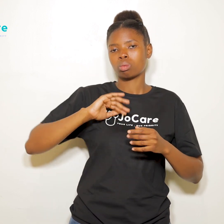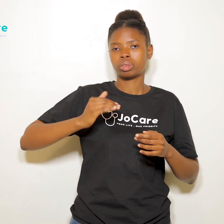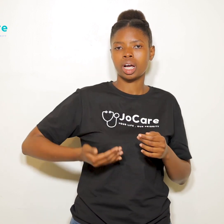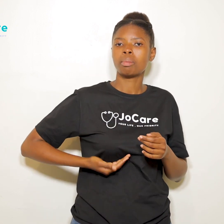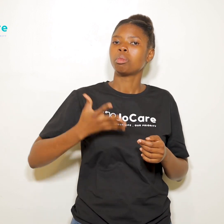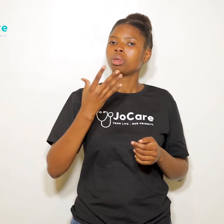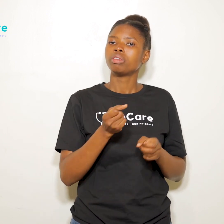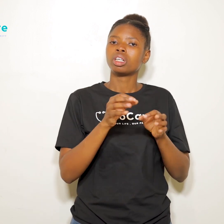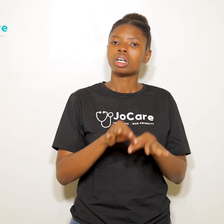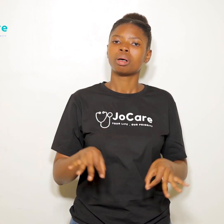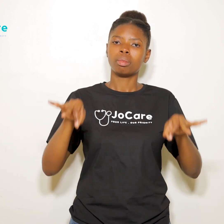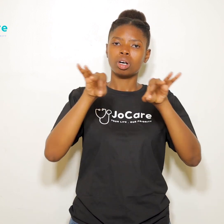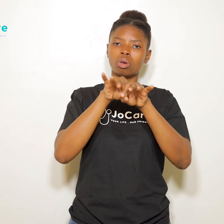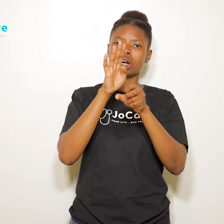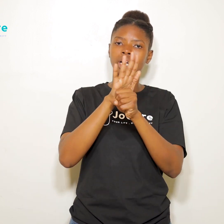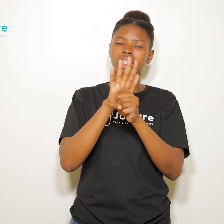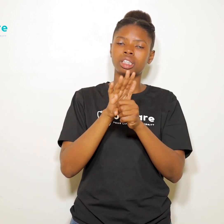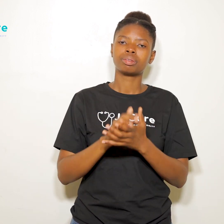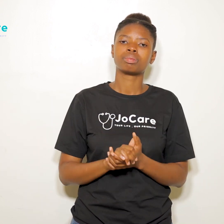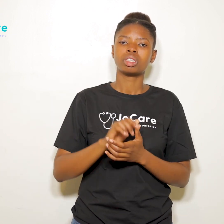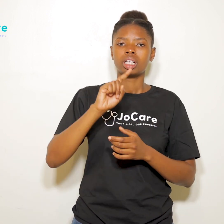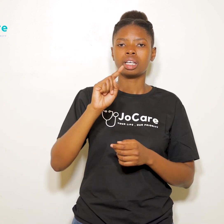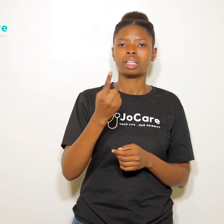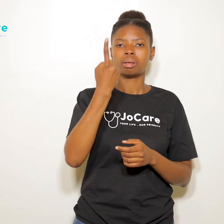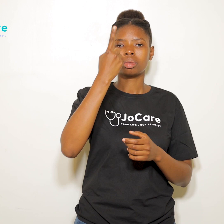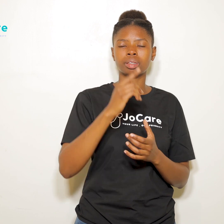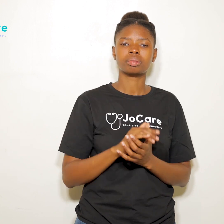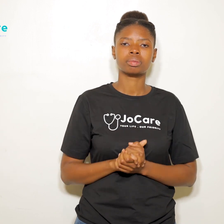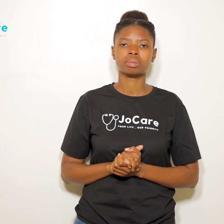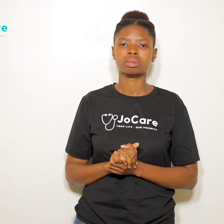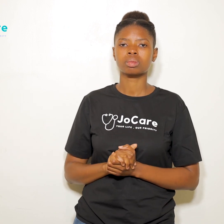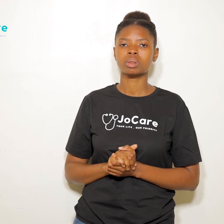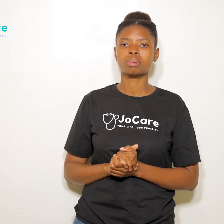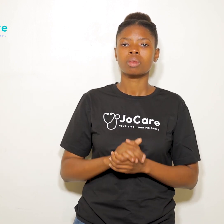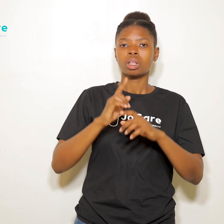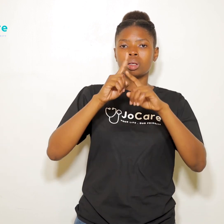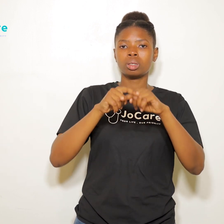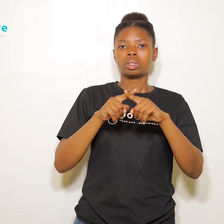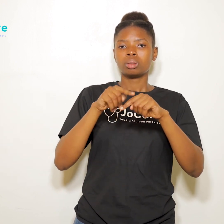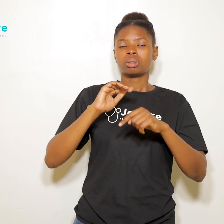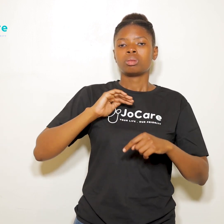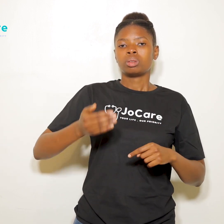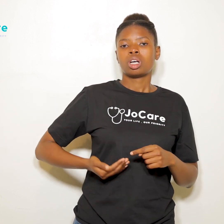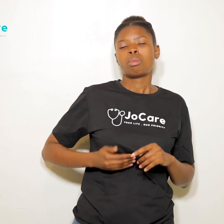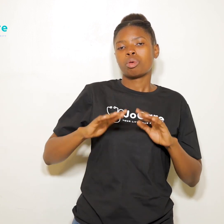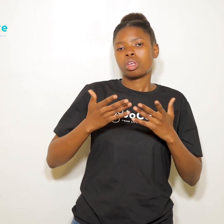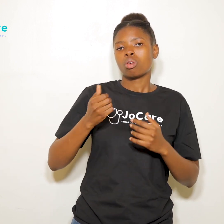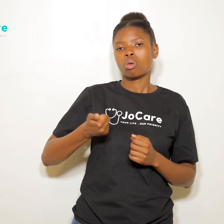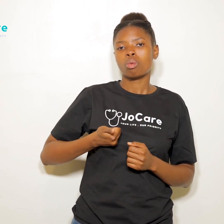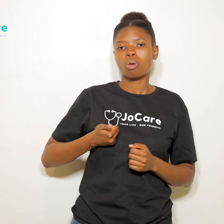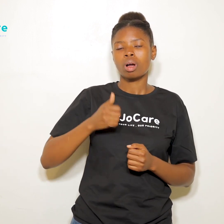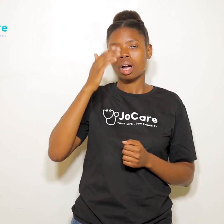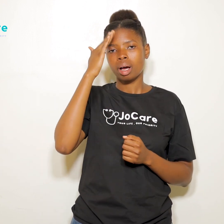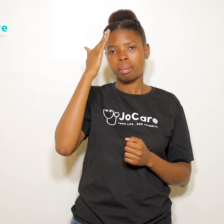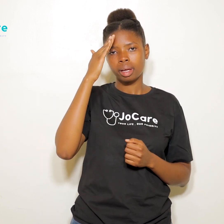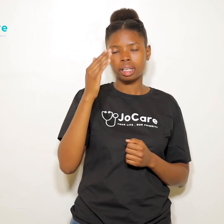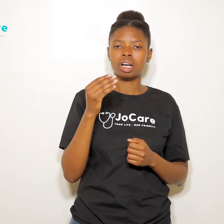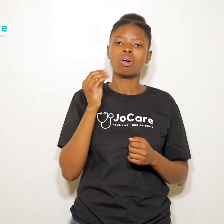kanini. Icya mbere ni uko bituma umudamu cyangwa umukobwa amenya ukwezi